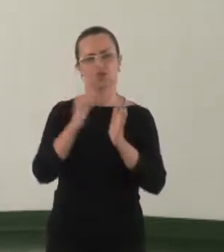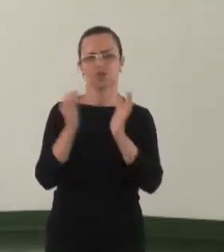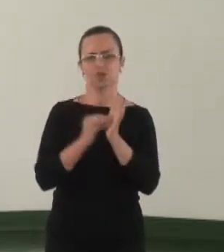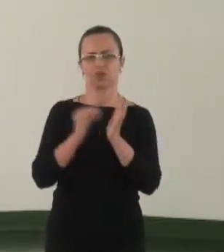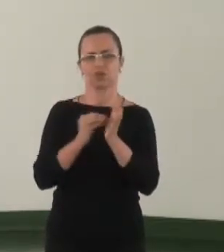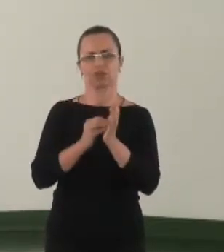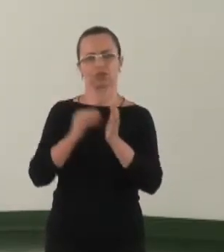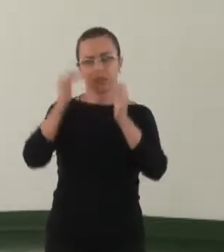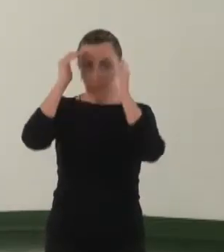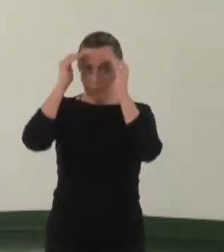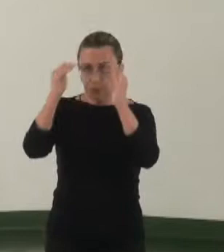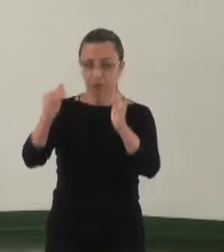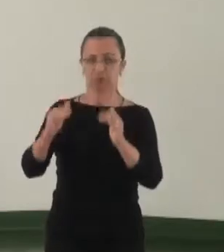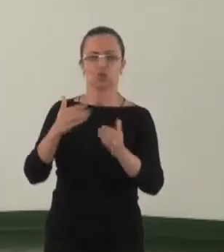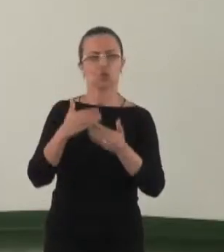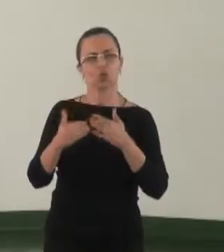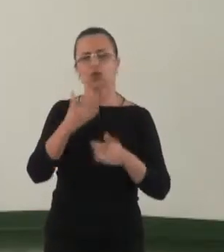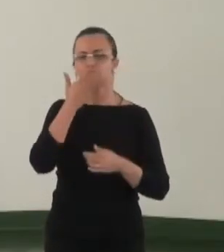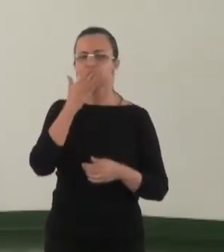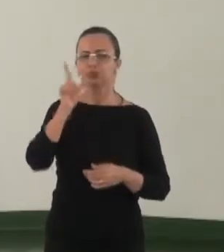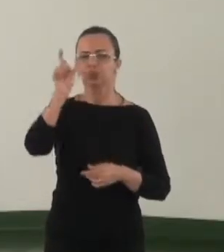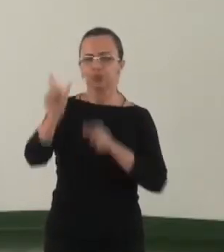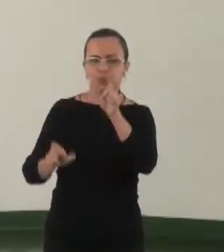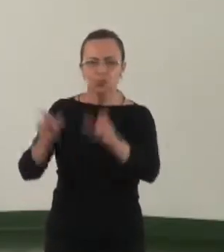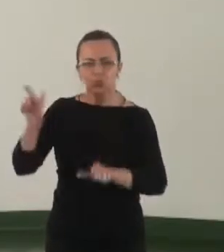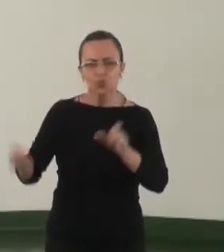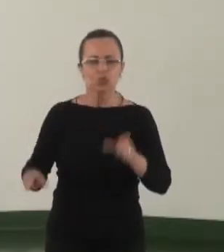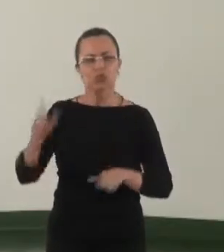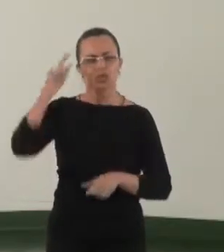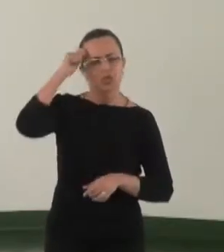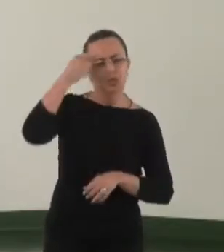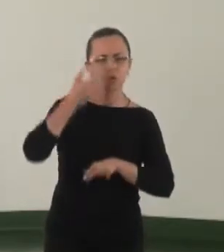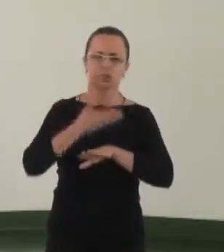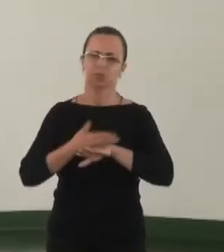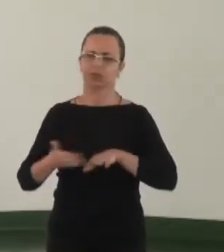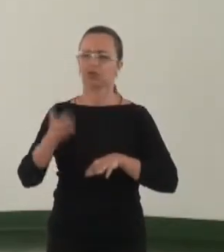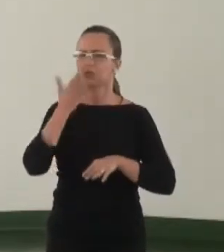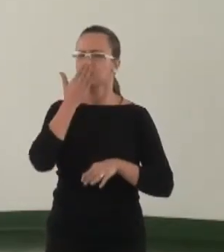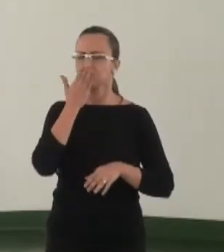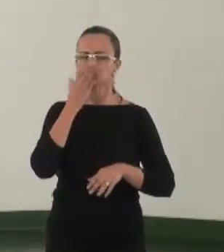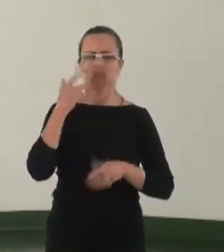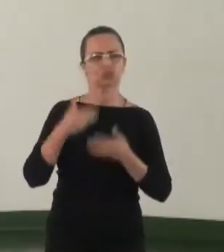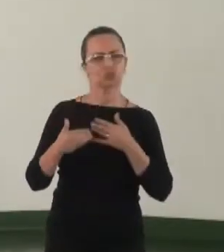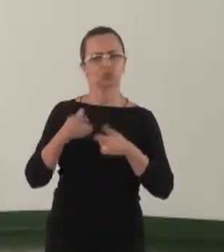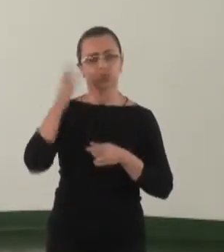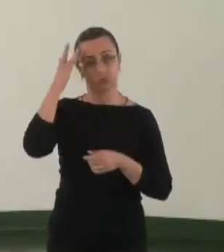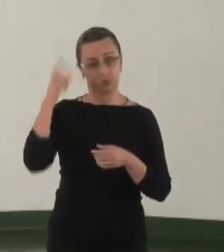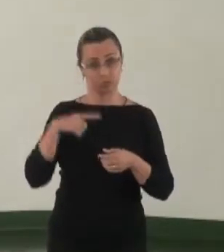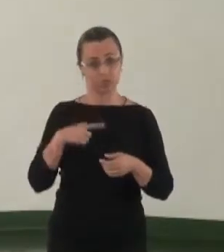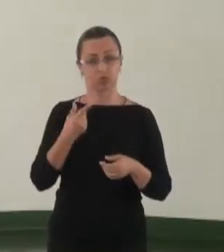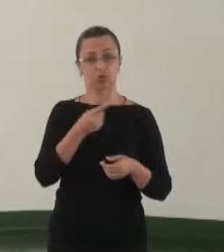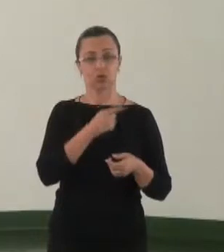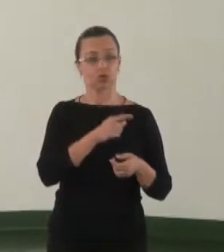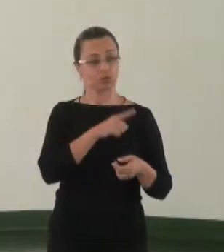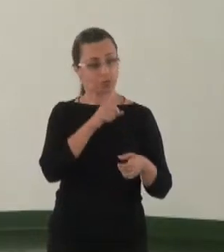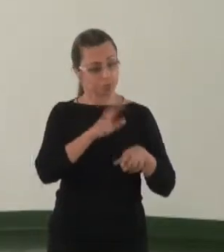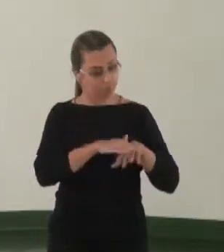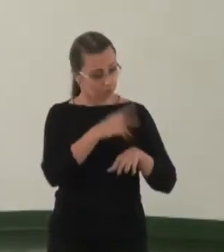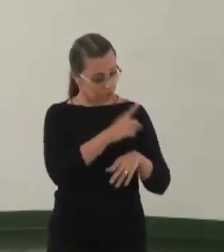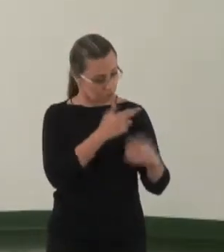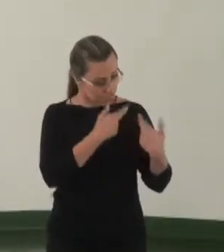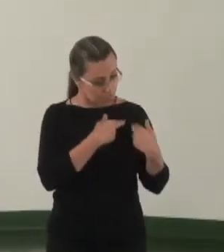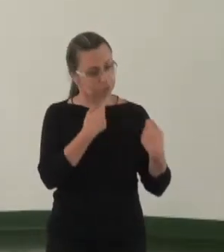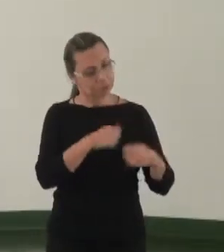É necessário. A lei existe para coibir esse tipo de ação. E se o Ministério Público tem a função de custos legis, então que se faça cumprir.